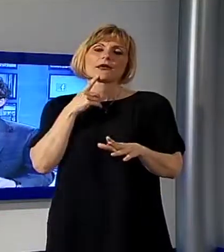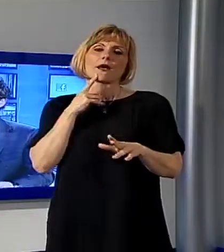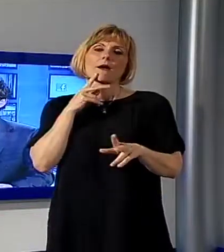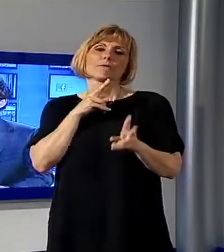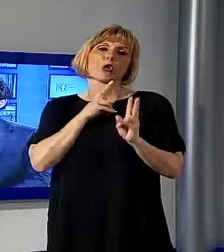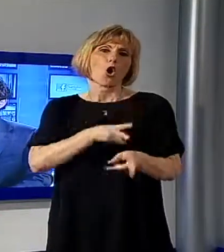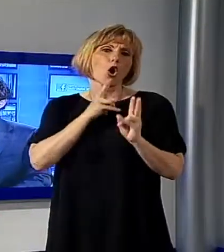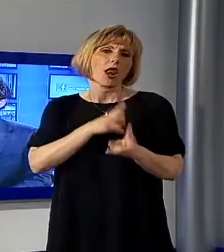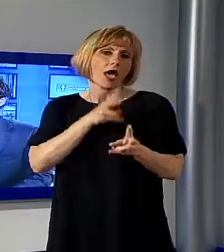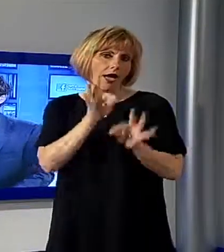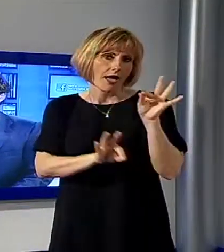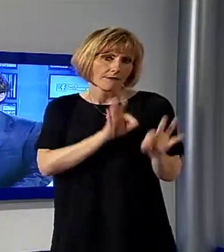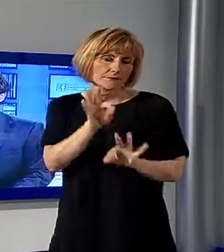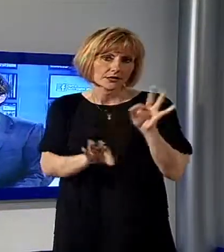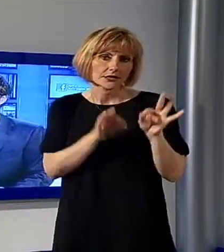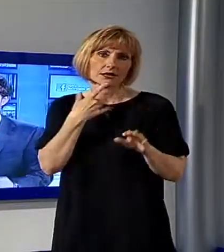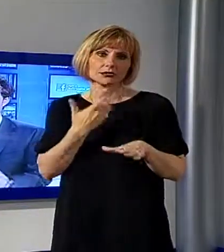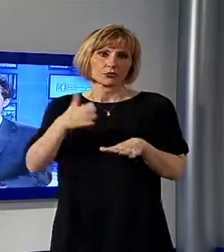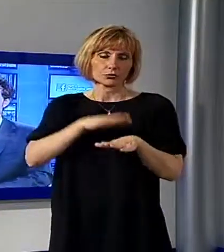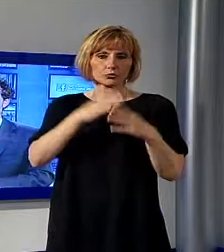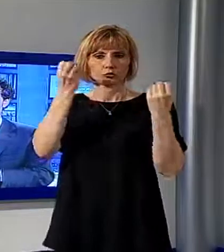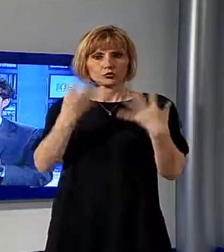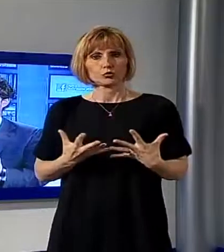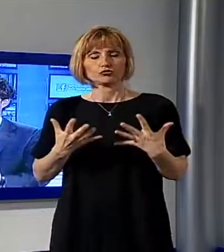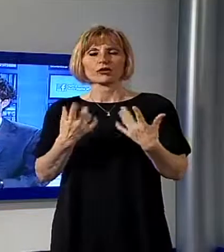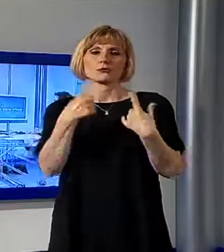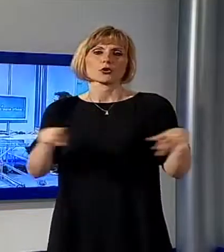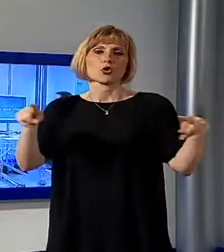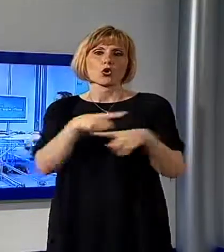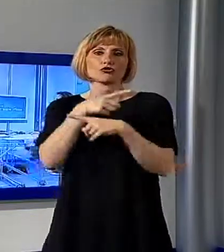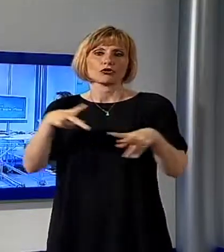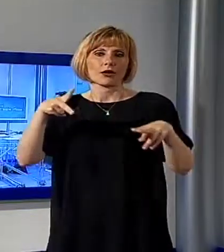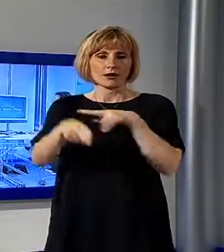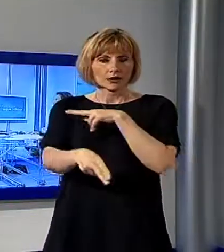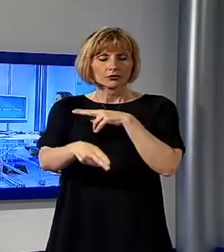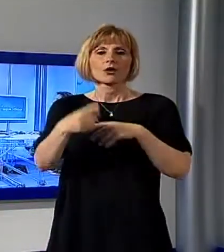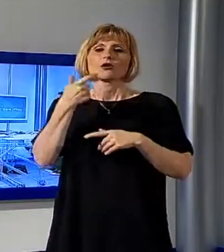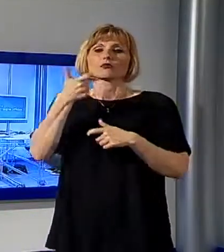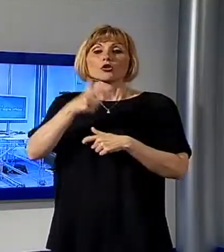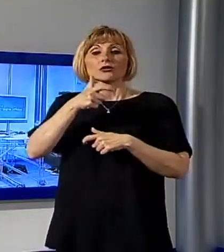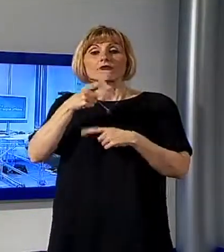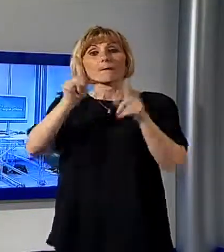polemica soldati su ciò che è successo nel concerto inaugurale. Lì sul palco a Milano c'era il